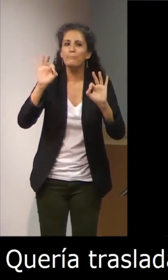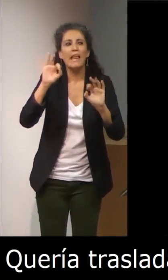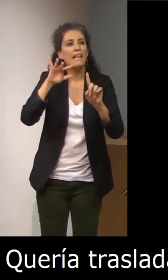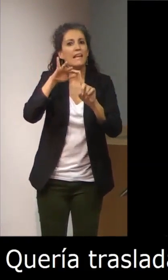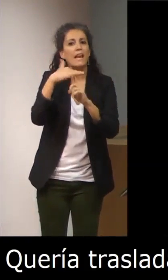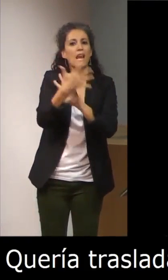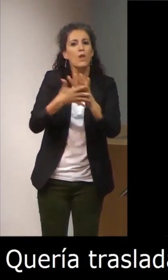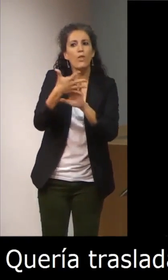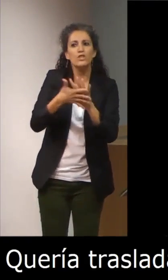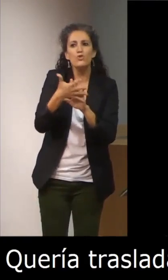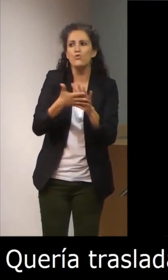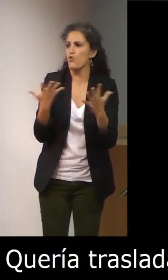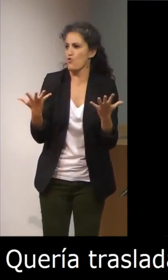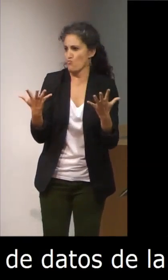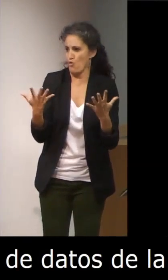universidades